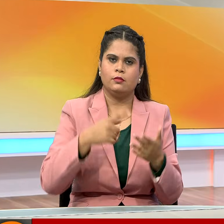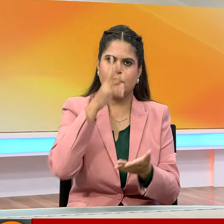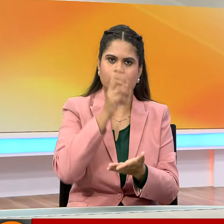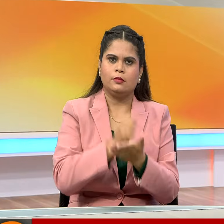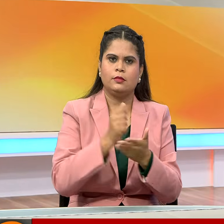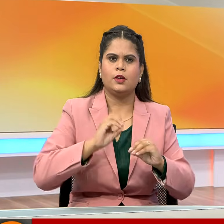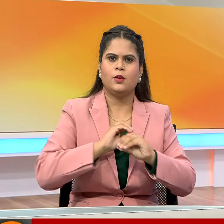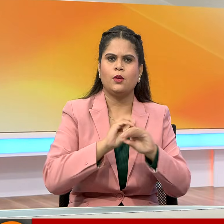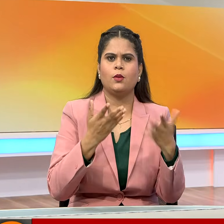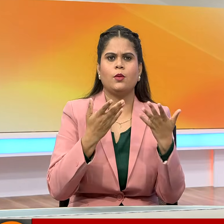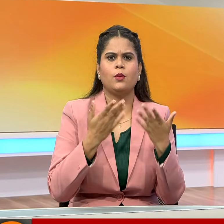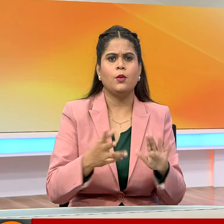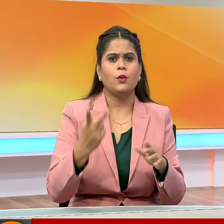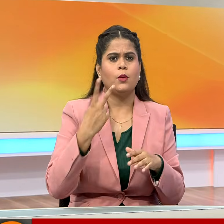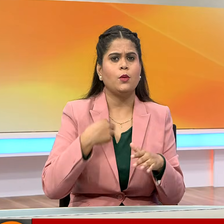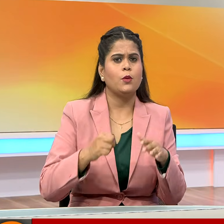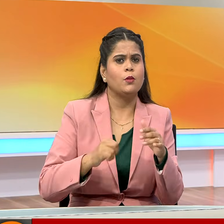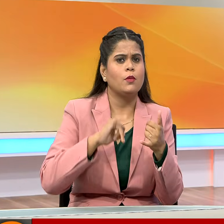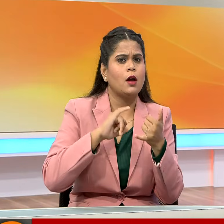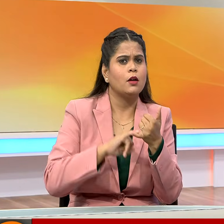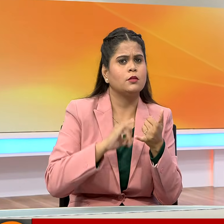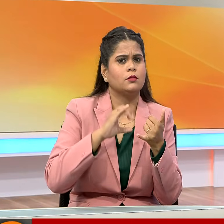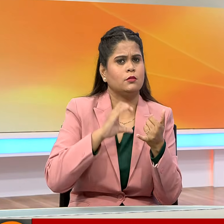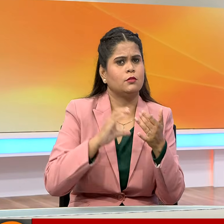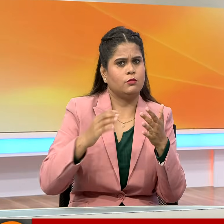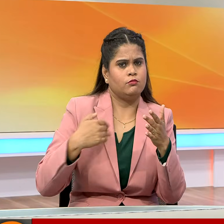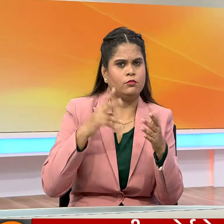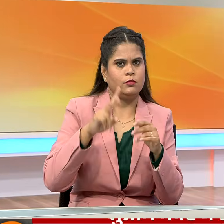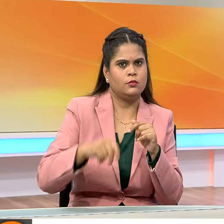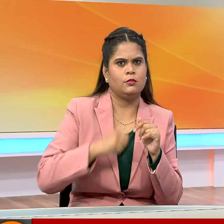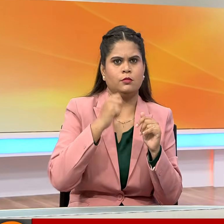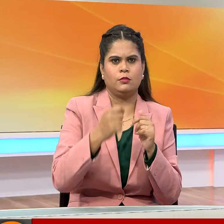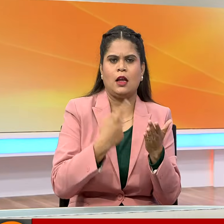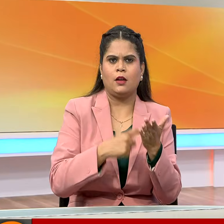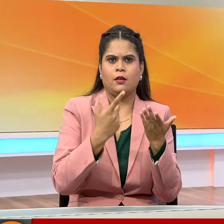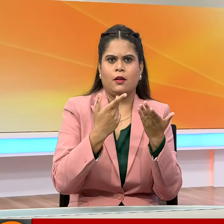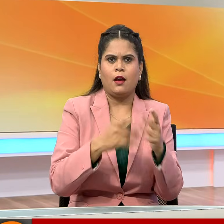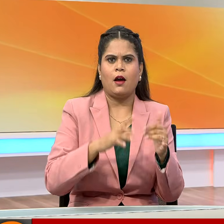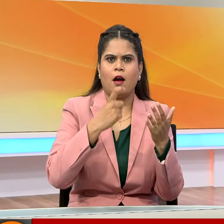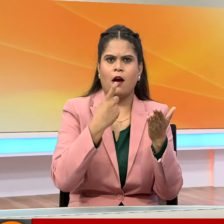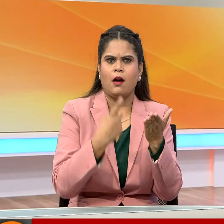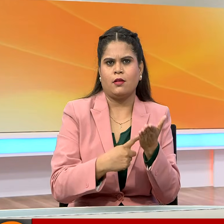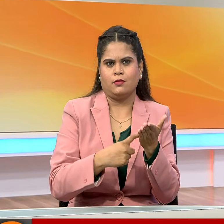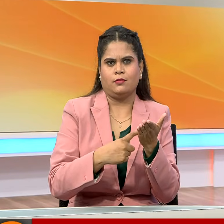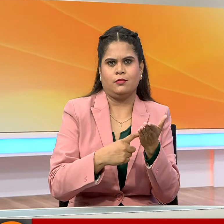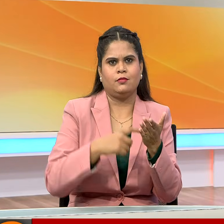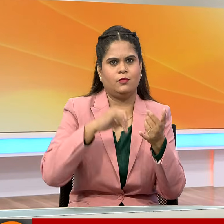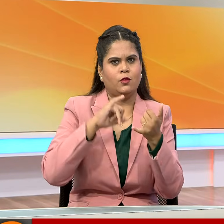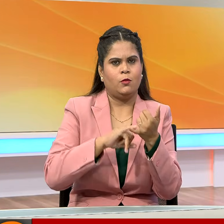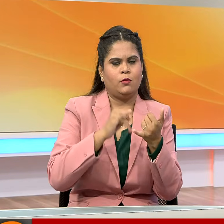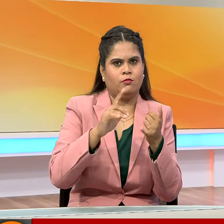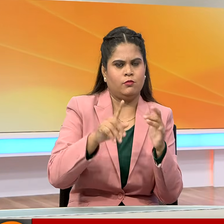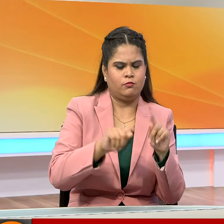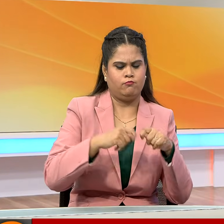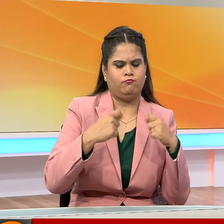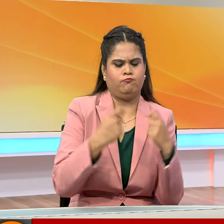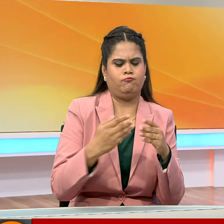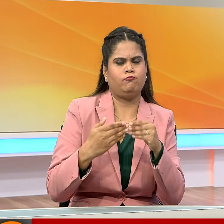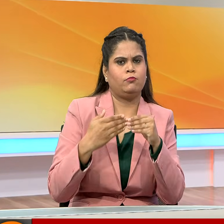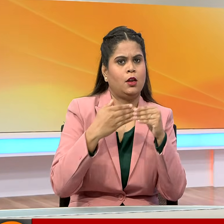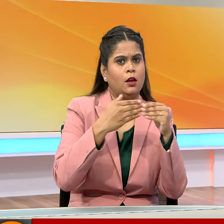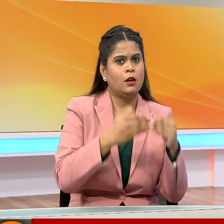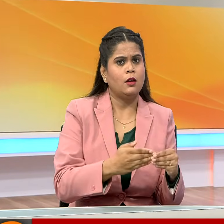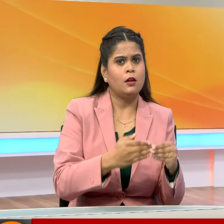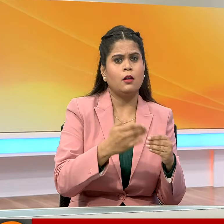इसमें कोर्ट ने सुप्रीम कोर्ट के रिटायर्ड जस्टिस आर सुभाष रेड्डी, उनकी अध्यक्षता में एक हाई पावर कमेटी बनाई है।